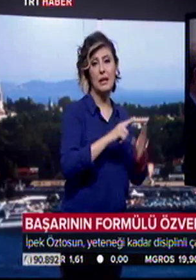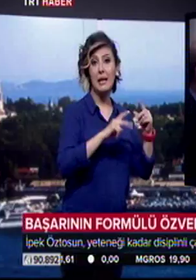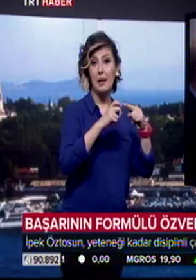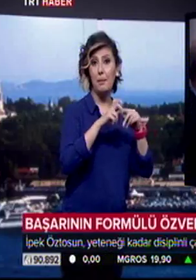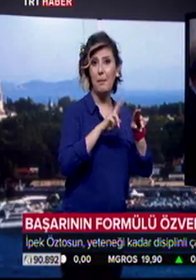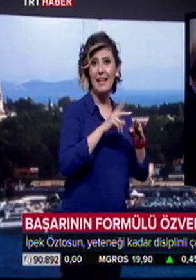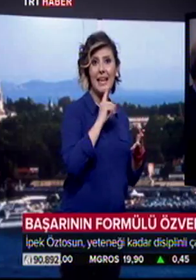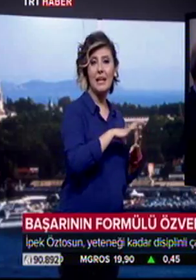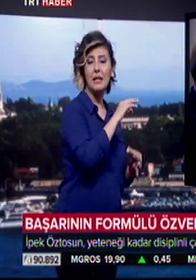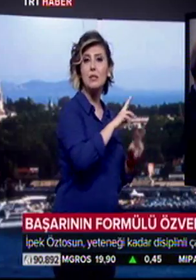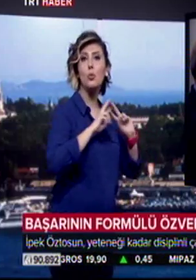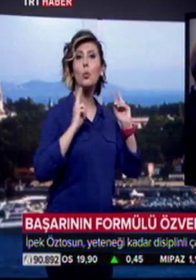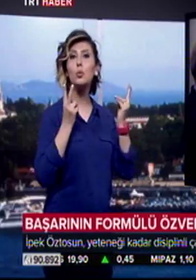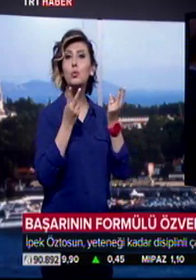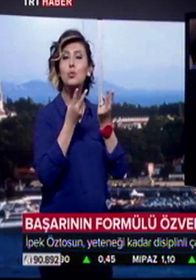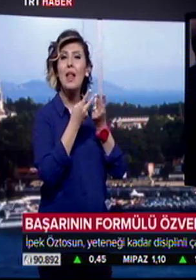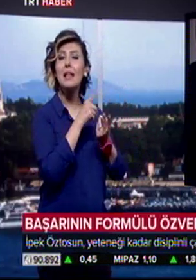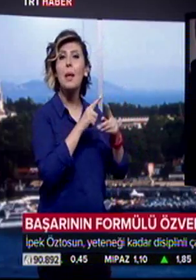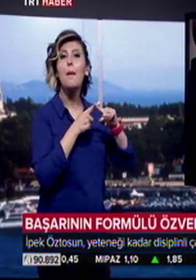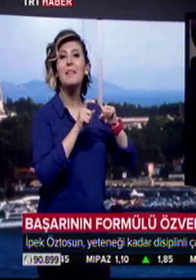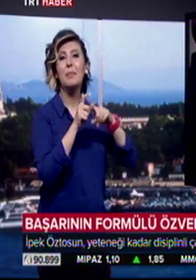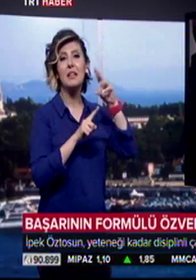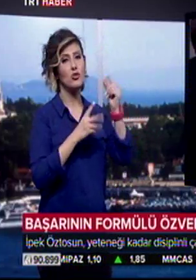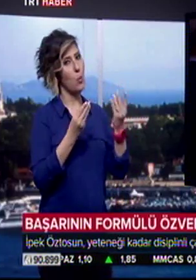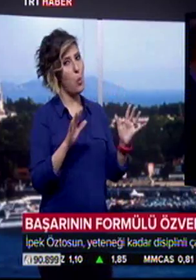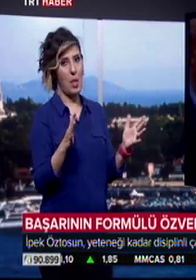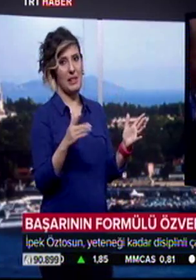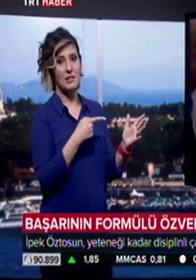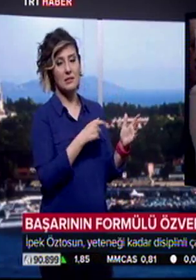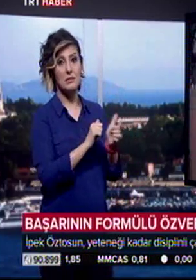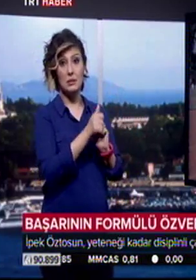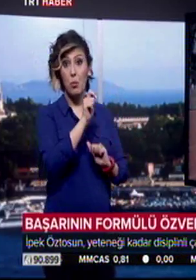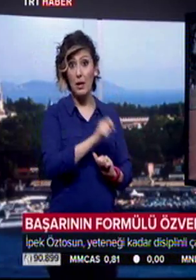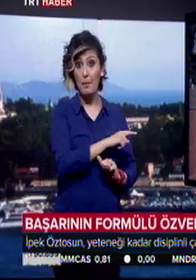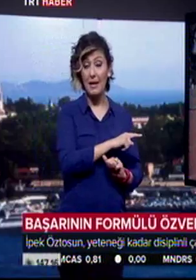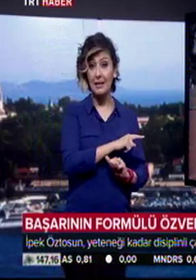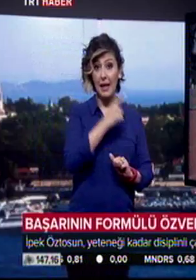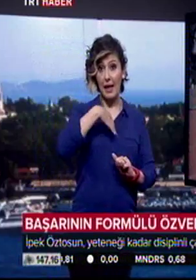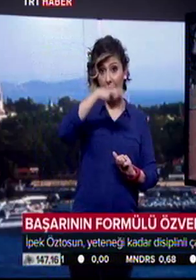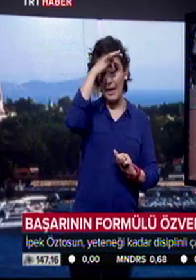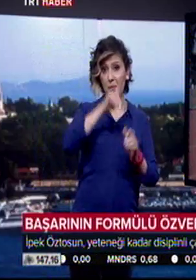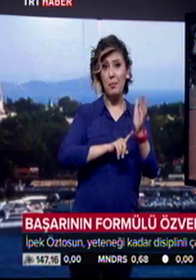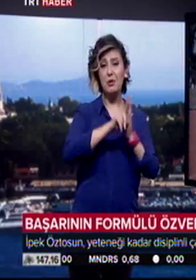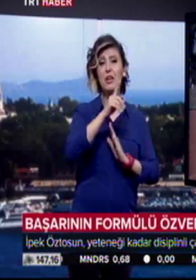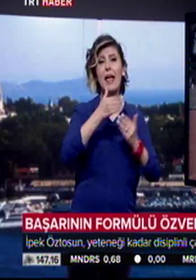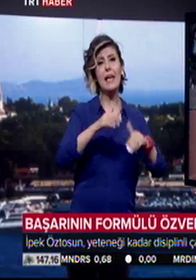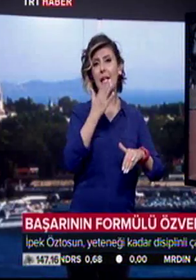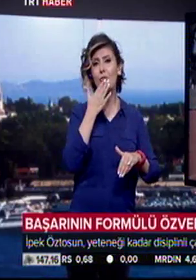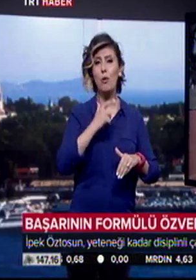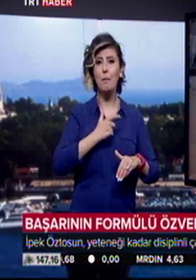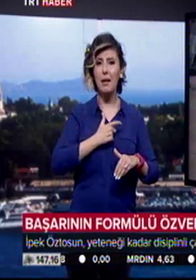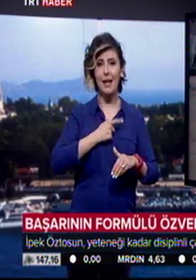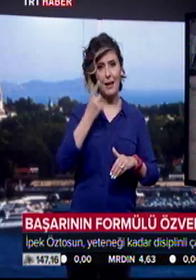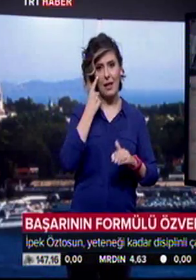İpek uluslararası düzeyde bir matematikçi olabilir. Spor yapmanın akademik başarıya engel olmadığını